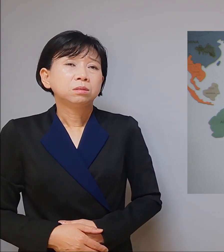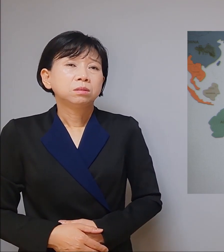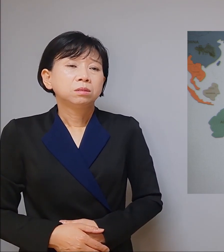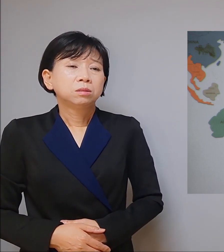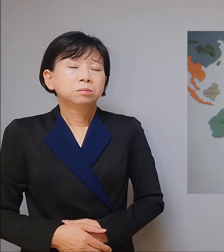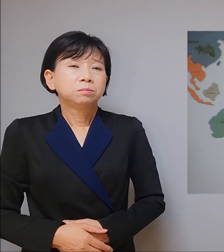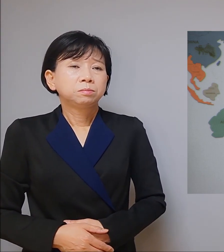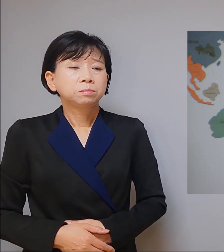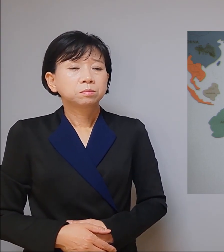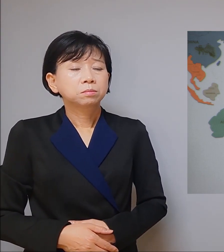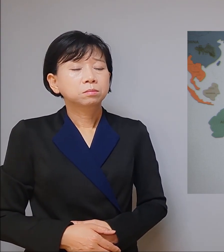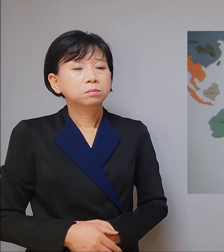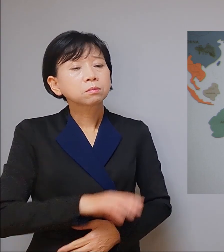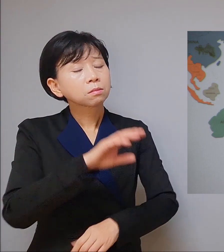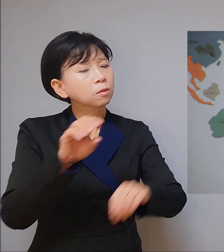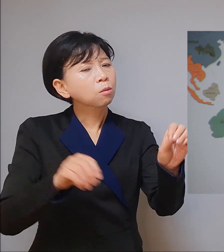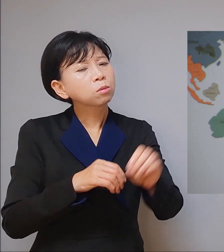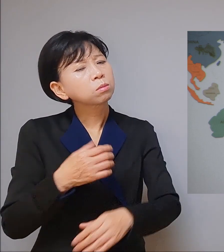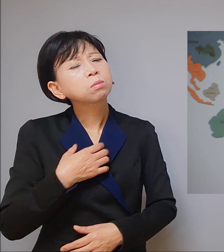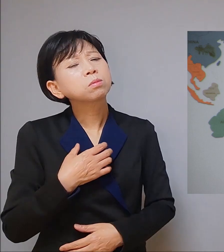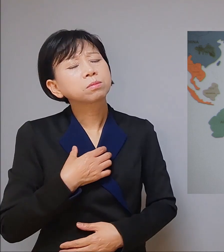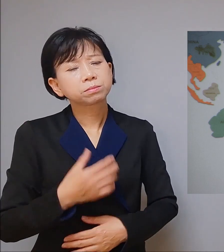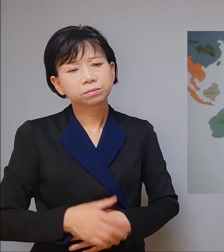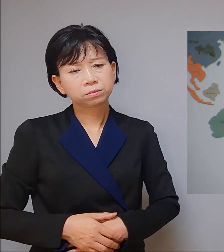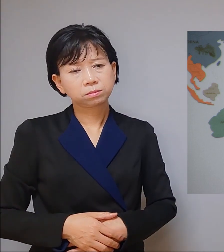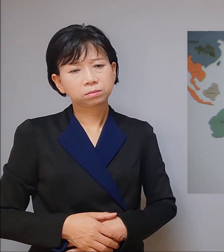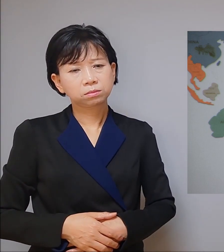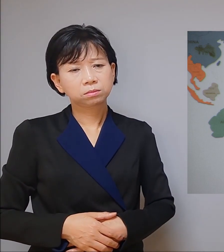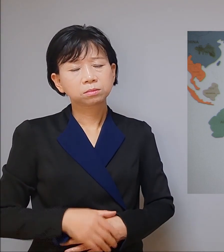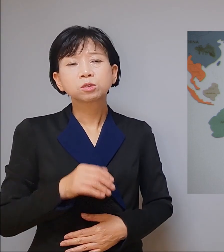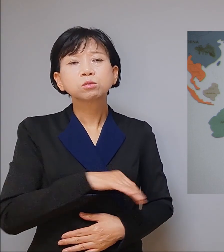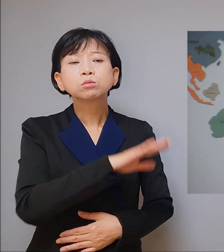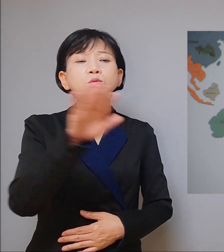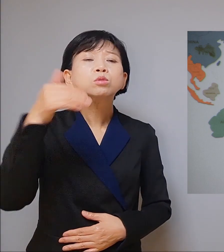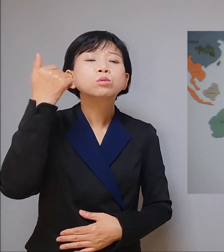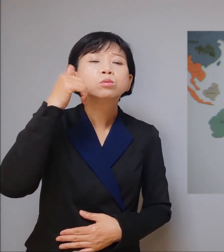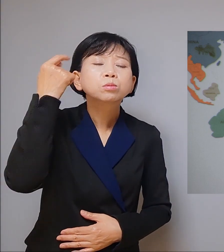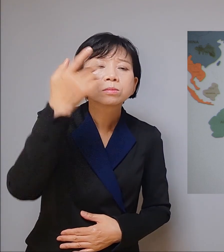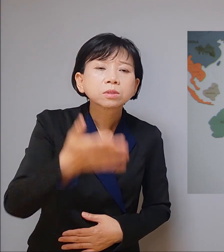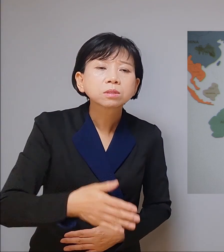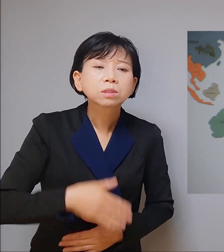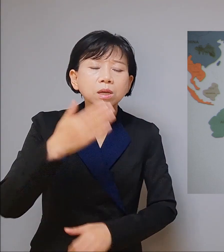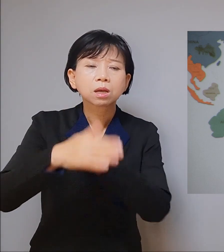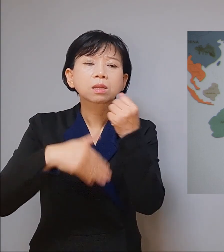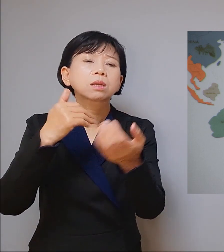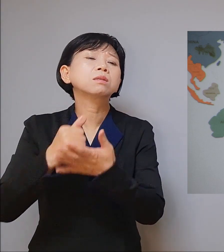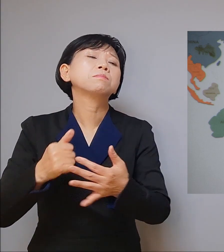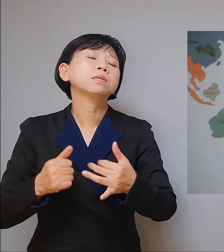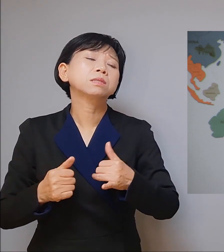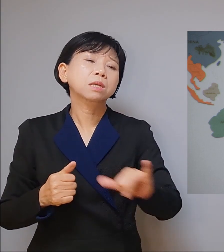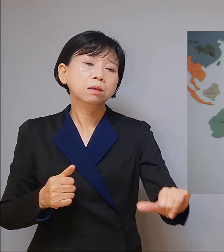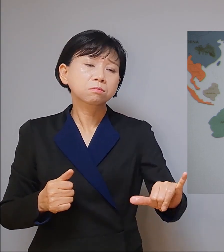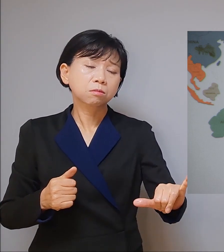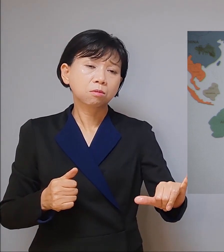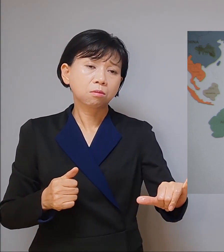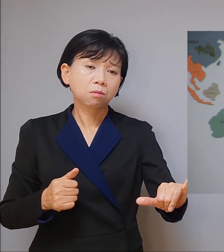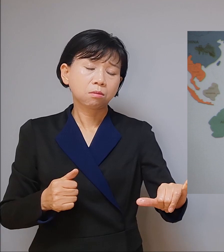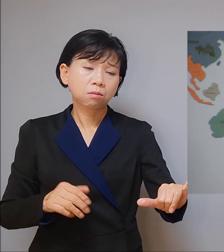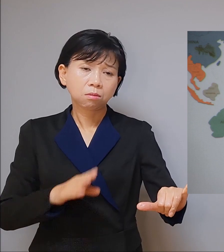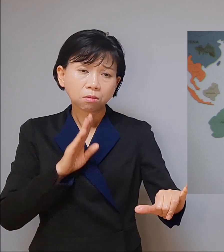것들은 치명적인 위기입니다. 그렇다면 우리의 신분은 무엇일까요? 하나님의 자녀라는 신분을 모르고 혼란에 빠져